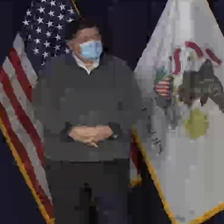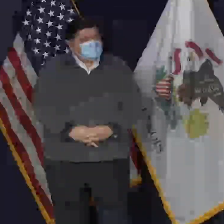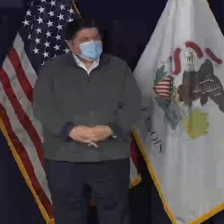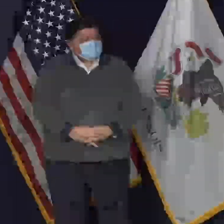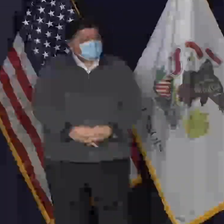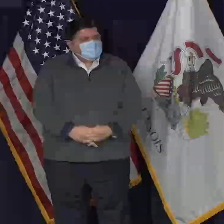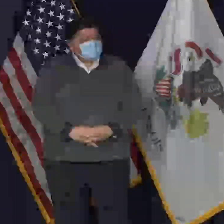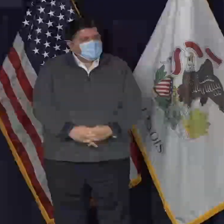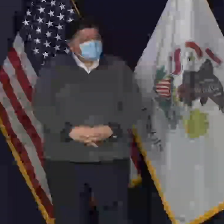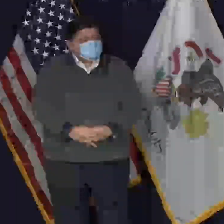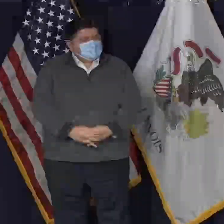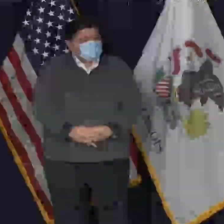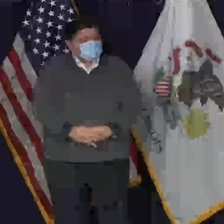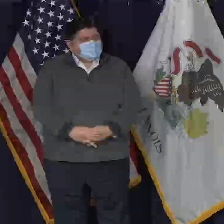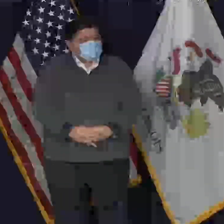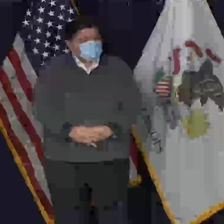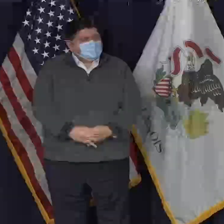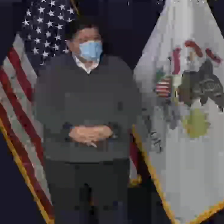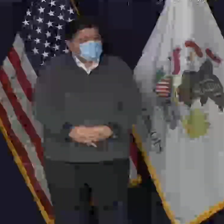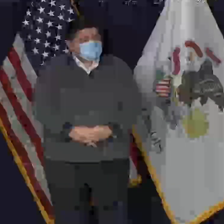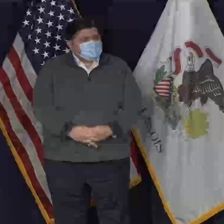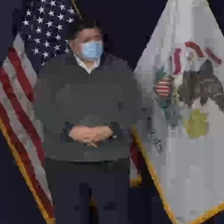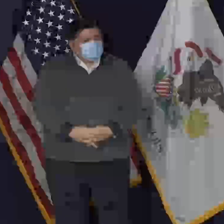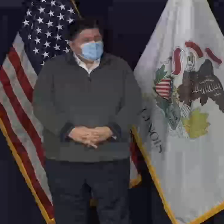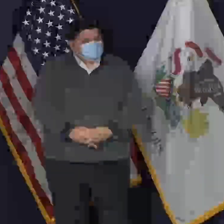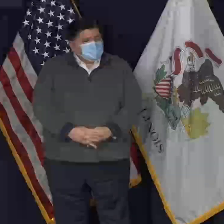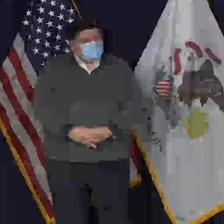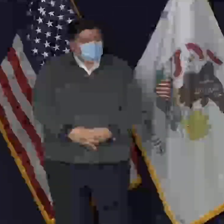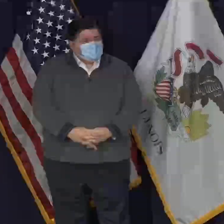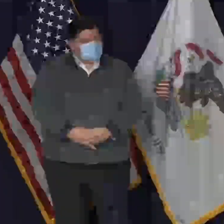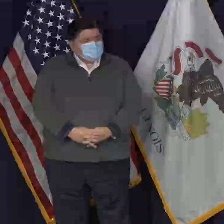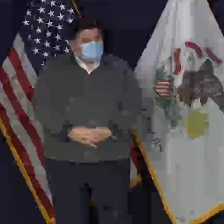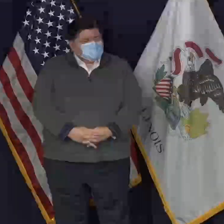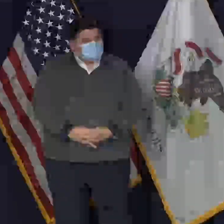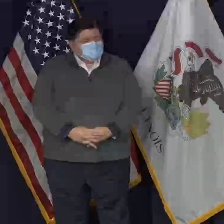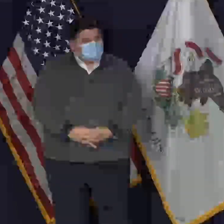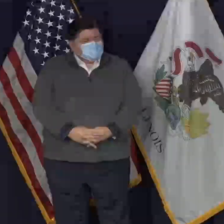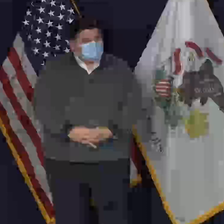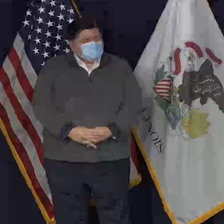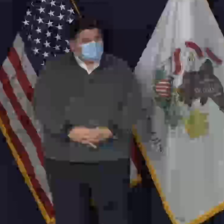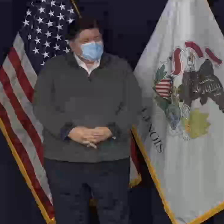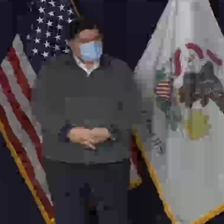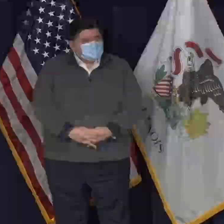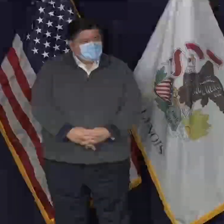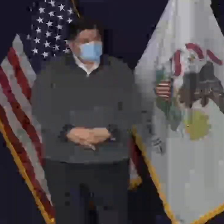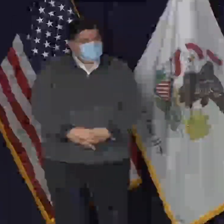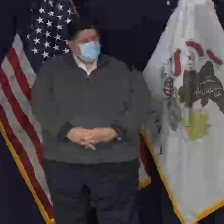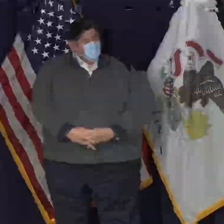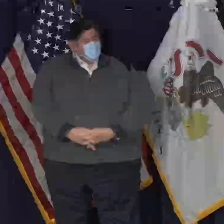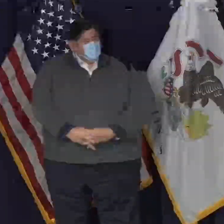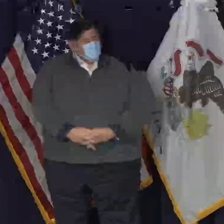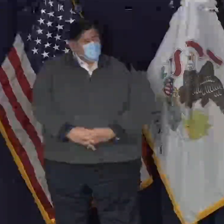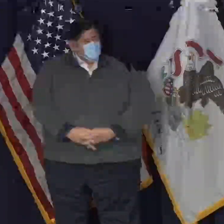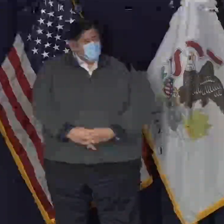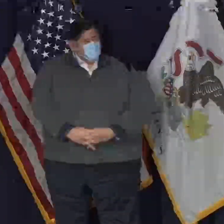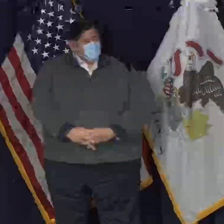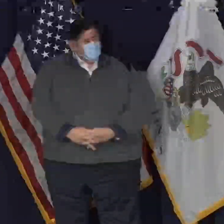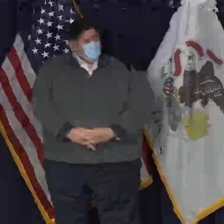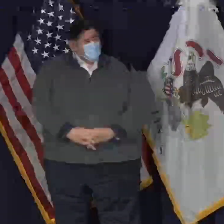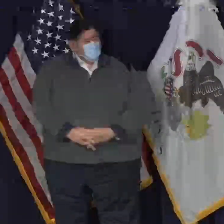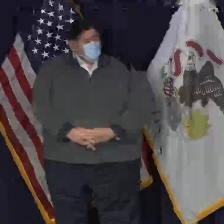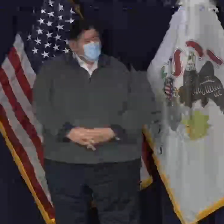del trabajo puede tener importantes repercusiones financieras. Sin embargo, hay mayores repercusiones en